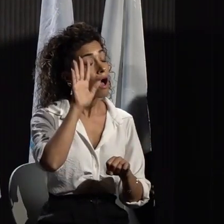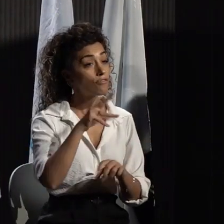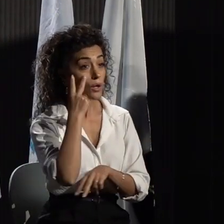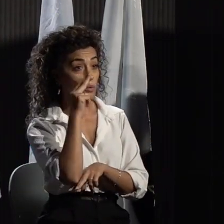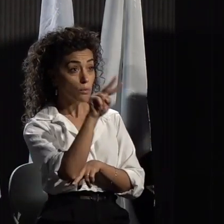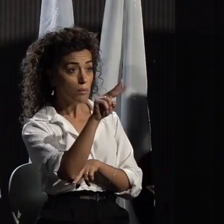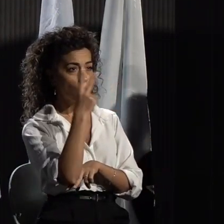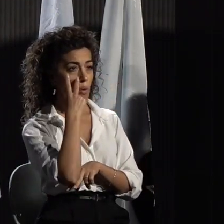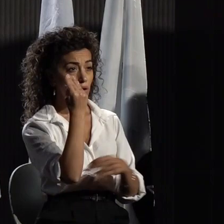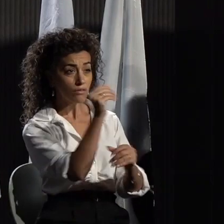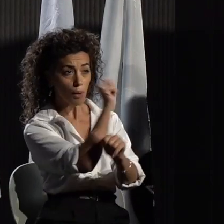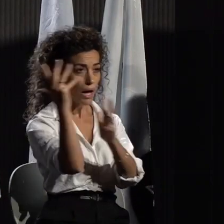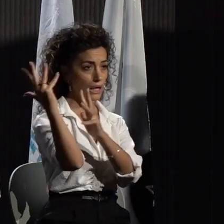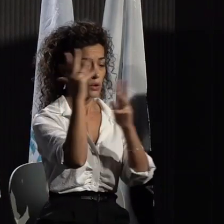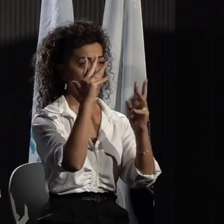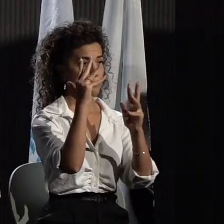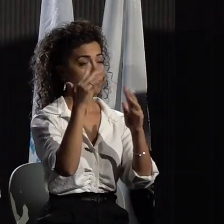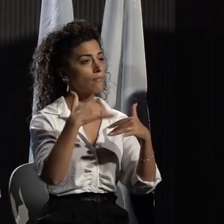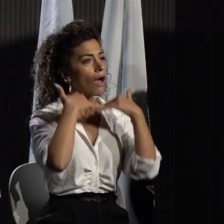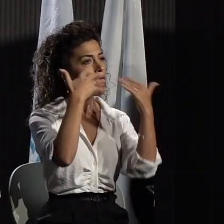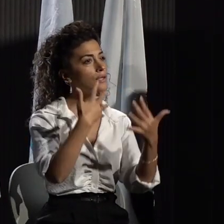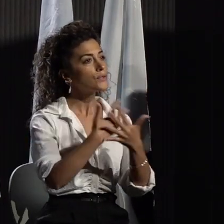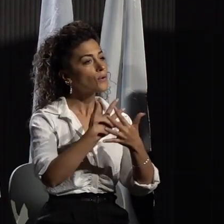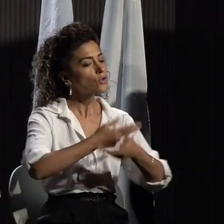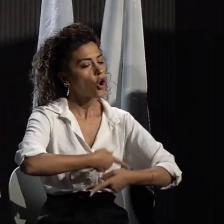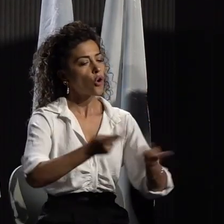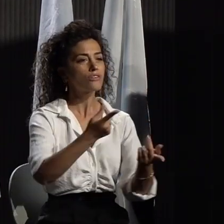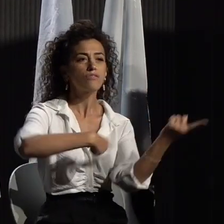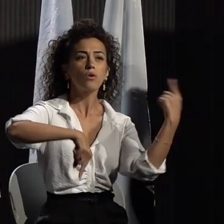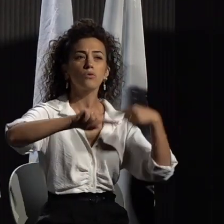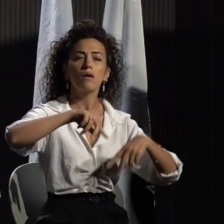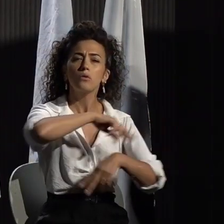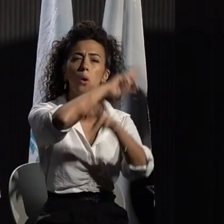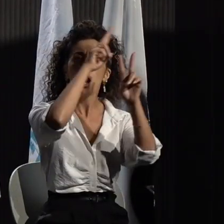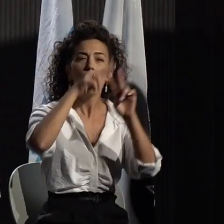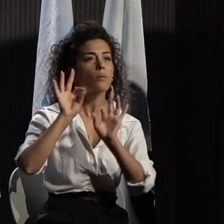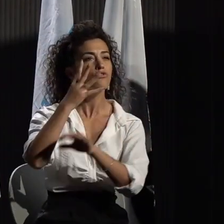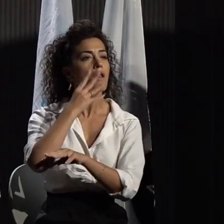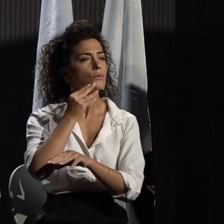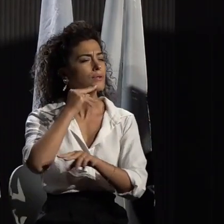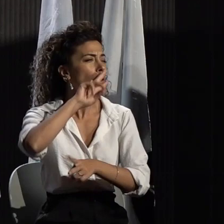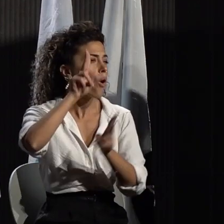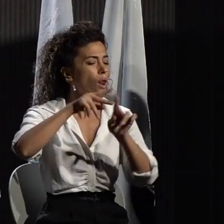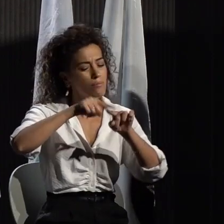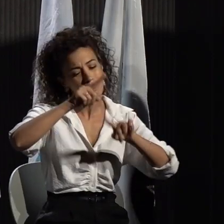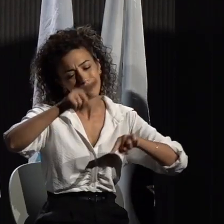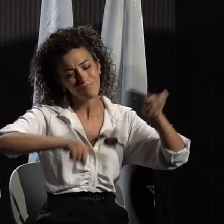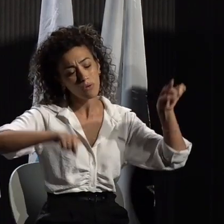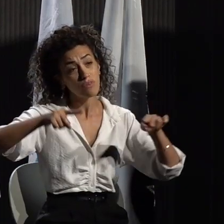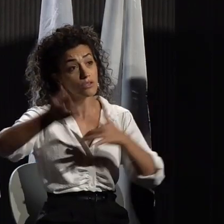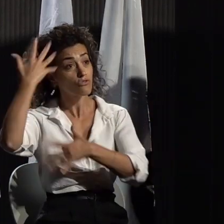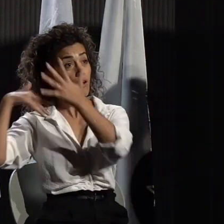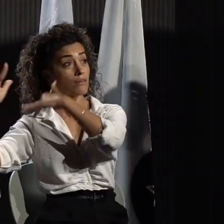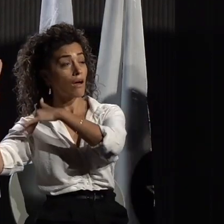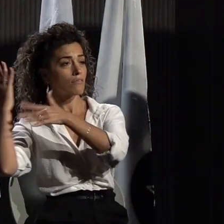מכל העדויות פותחות בפנינו צוהר אל עולם יהודי שוקק עשיר ומגוון שהיה